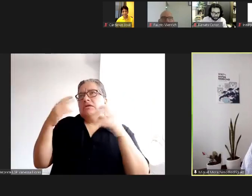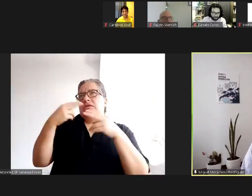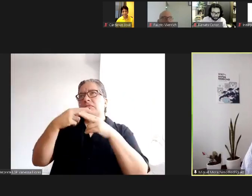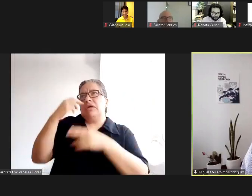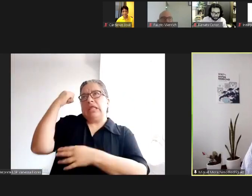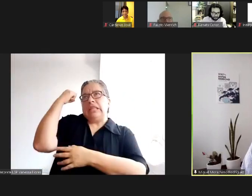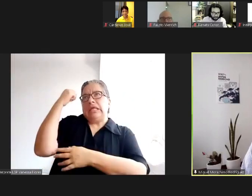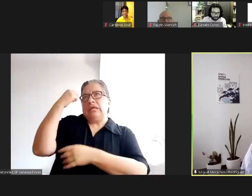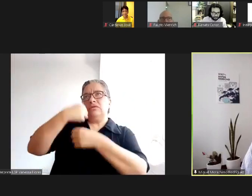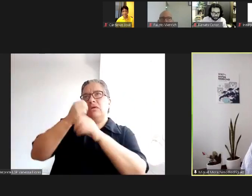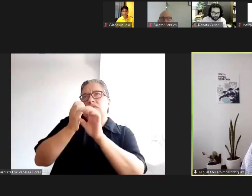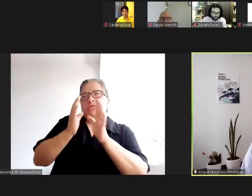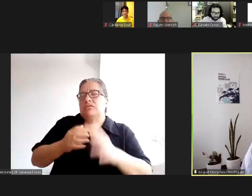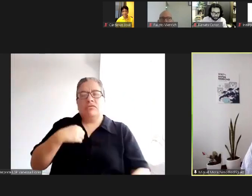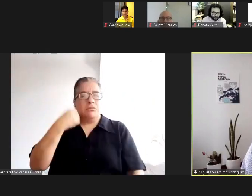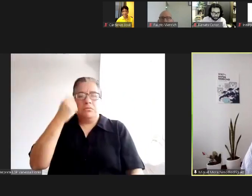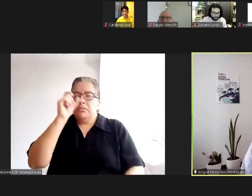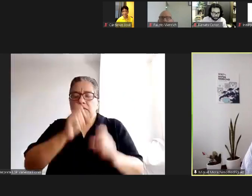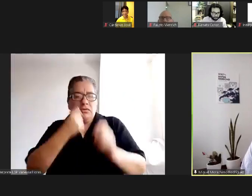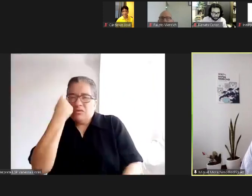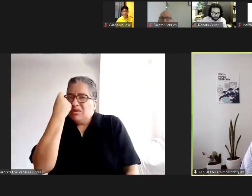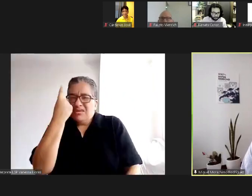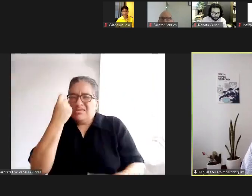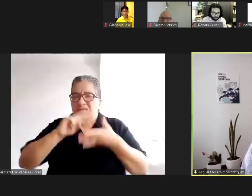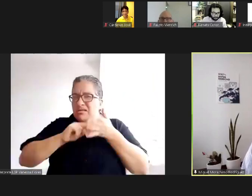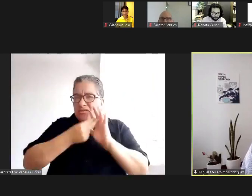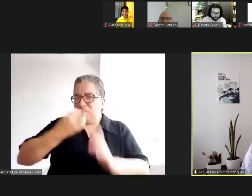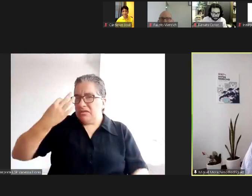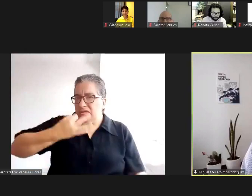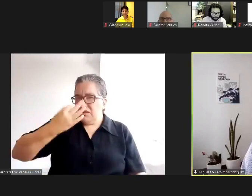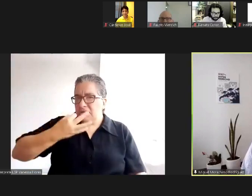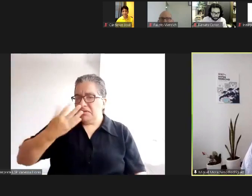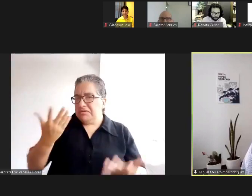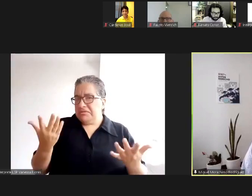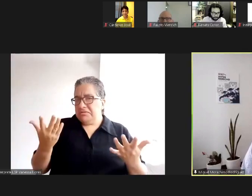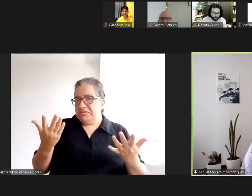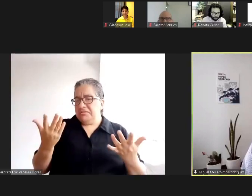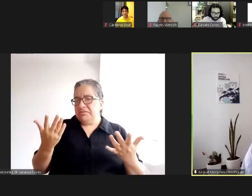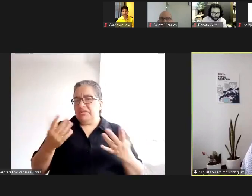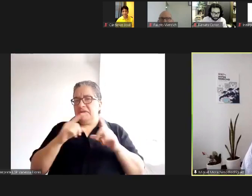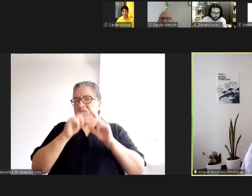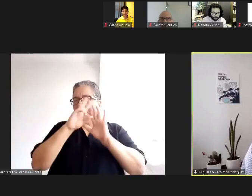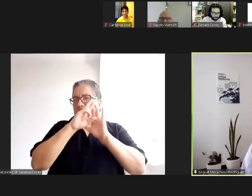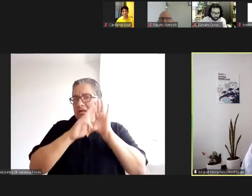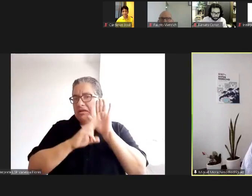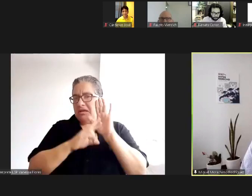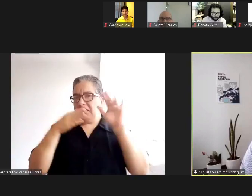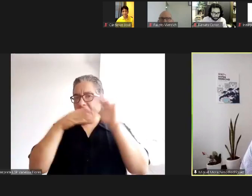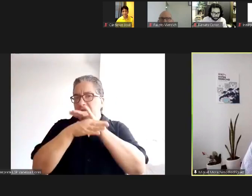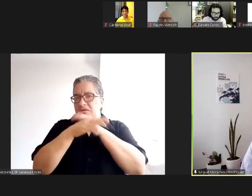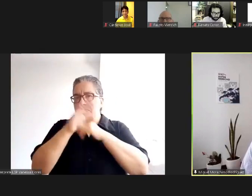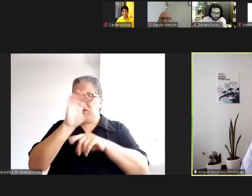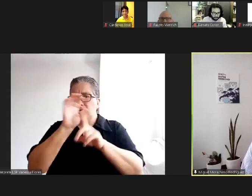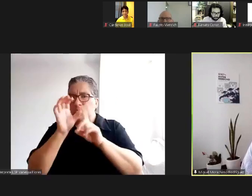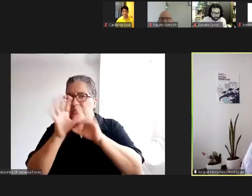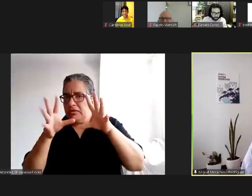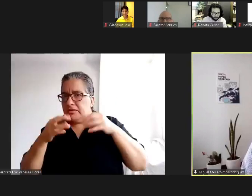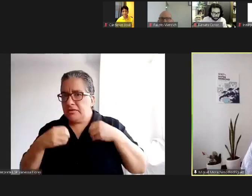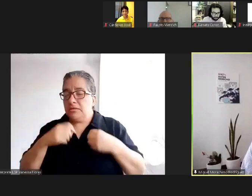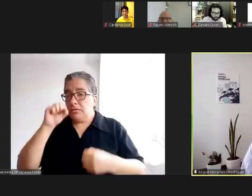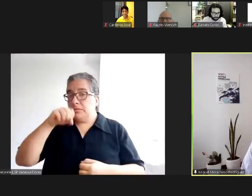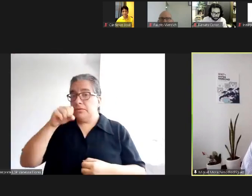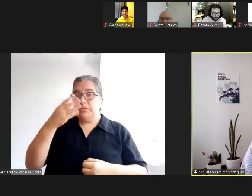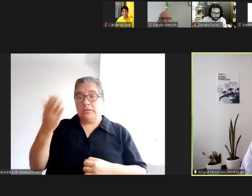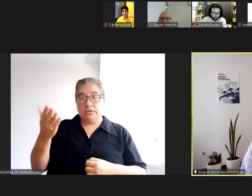de comprender lo que significa realmente esta política pública de acceso a la cultura y al conocimiento, porque eso es lo que es. Los